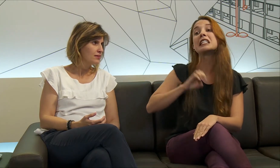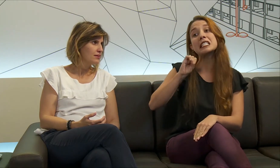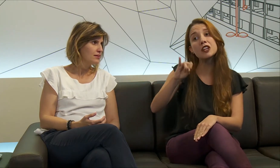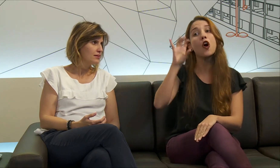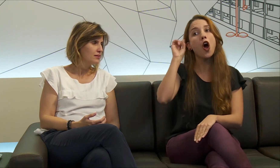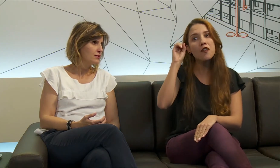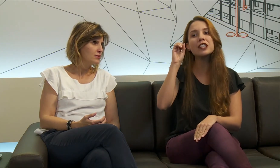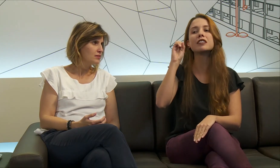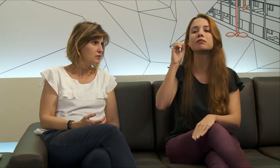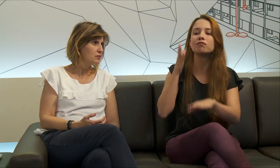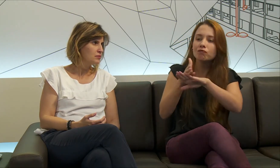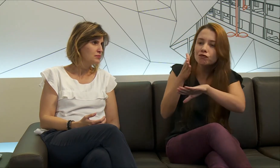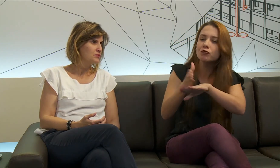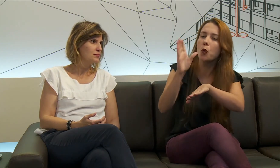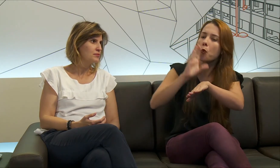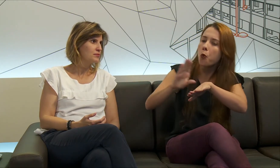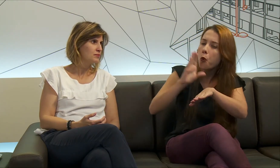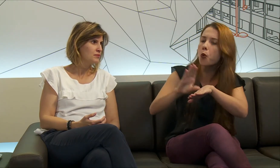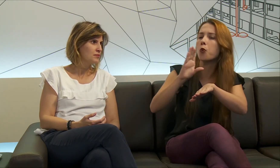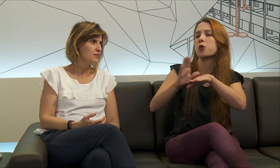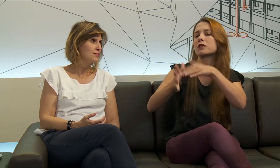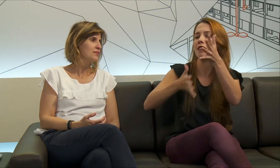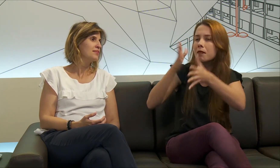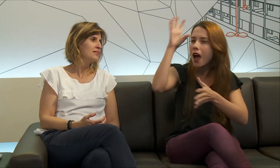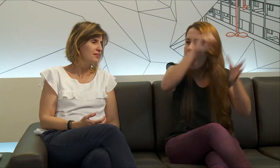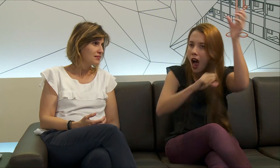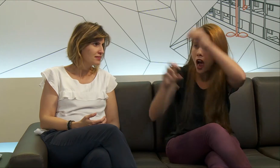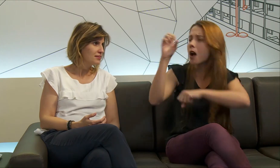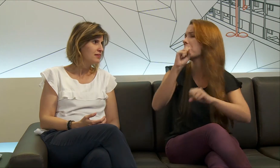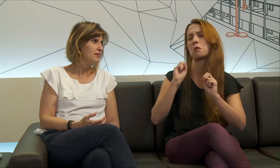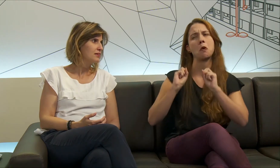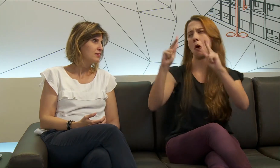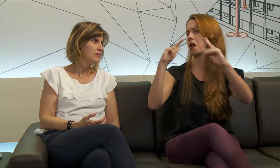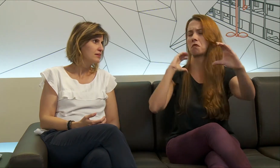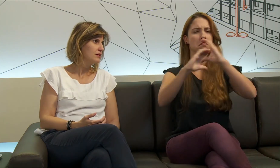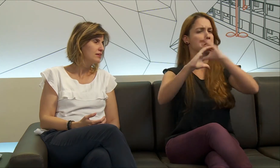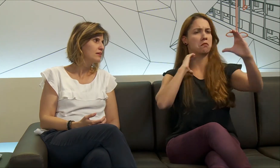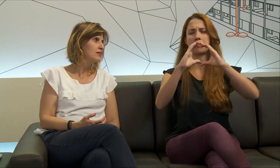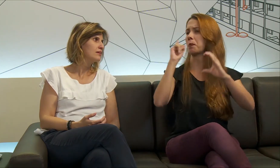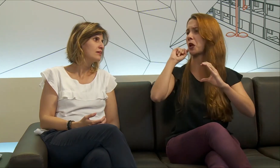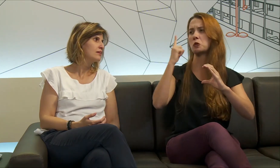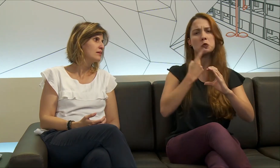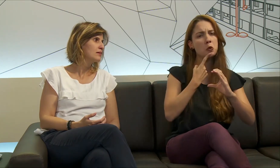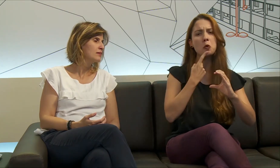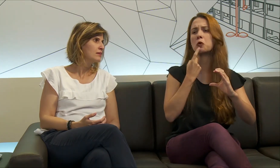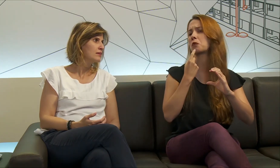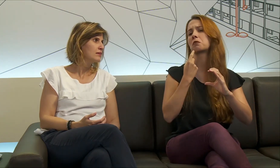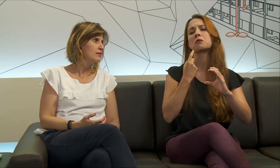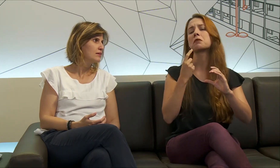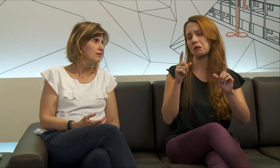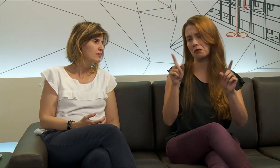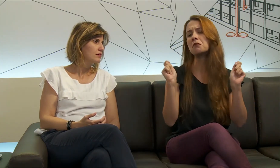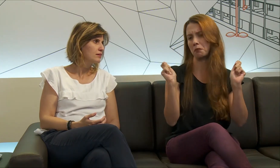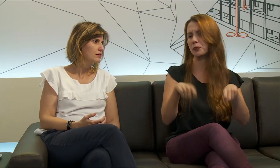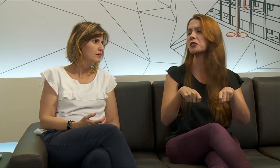conseguem compreender, ou às vezes utilizamos a escrita, mas o ideal é quando você tem uma pessoa ouvinte